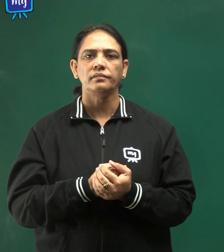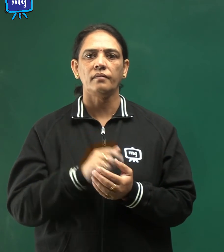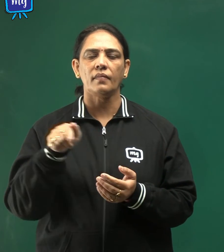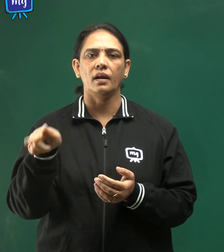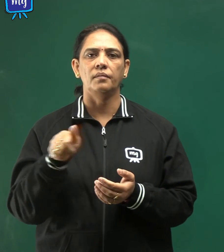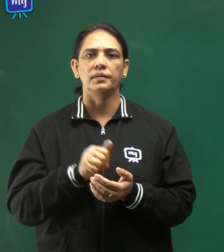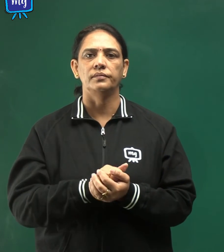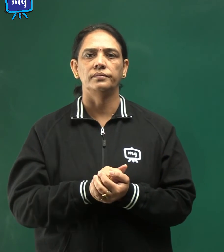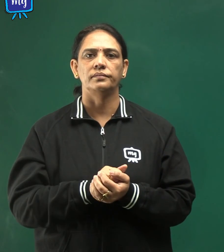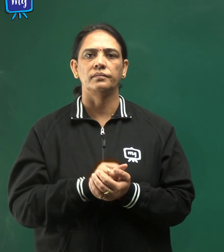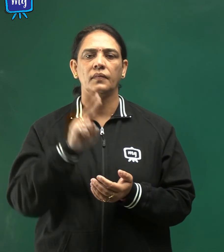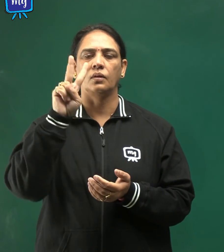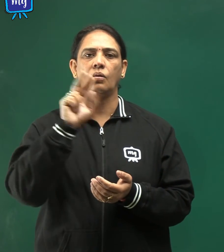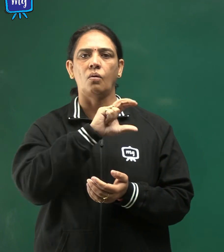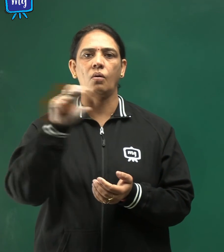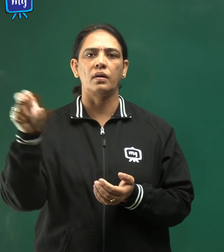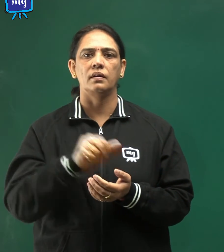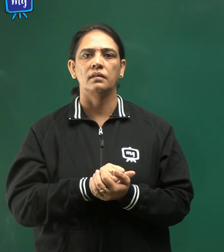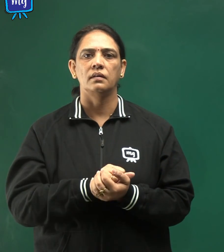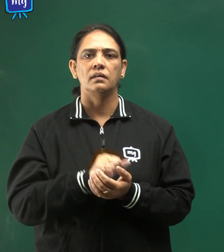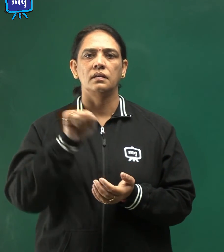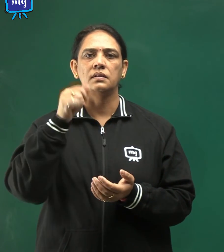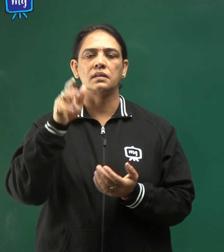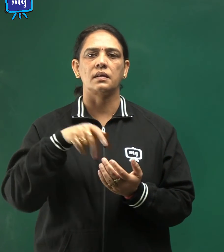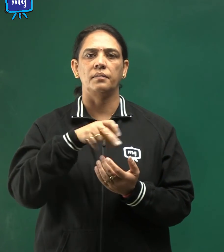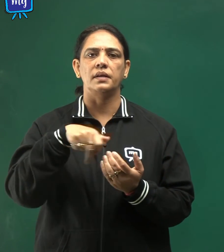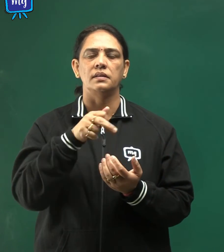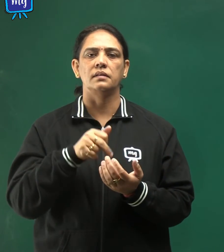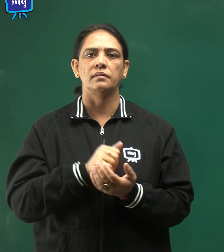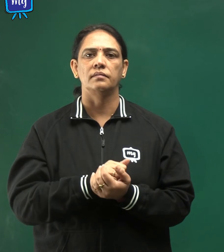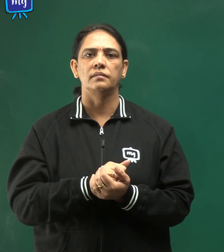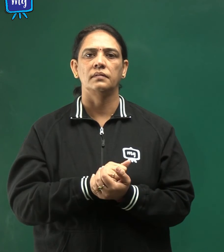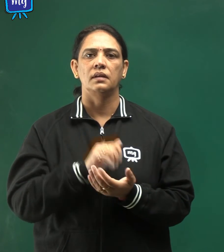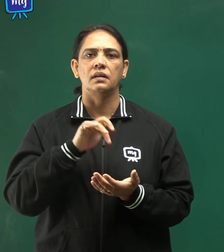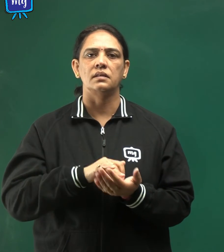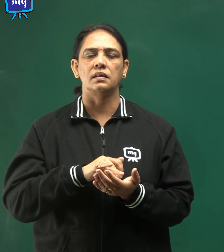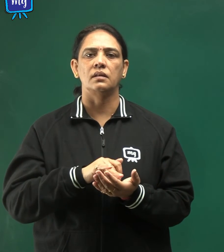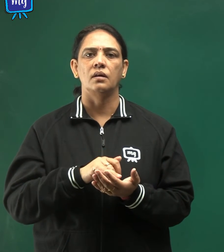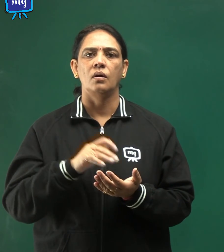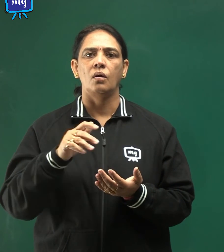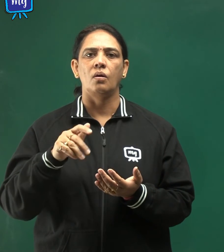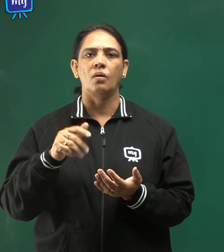अब 2 और 6 के बीच स्थित कोई संख्या